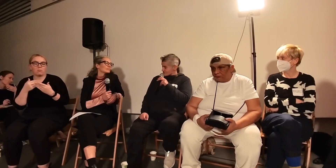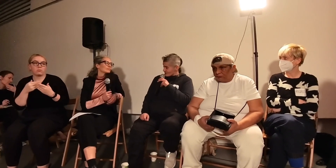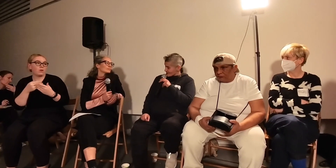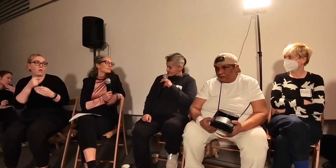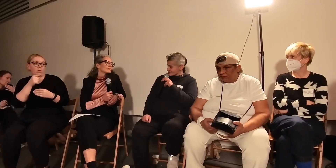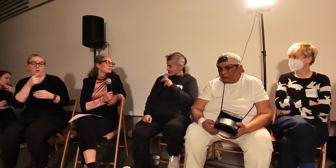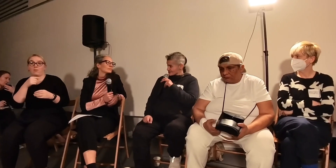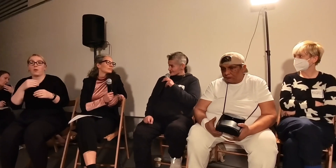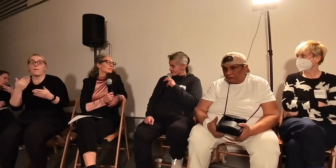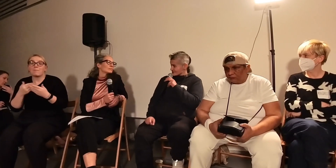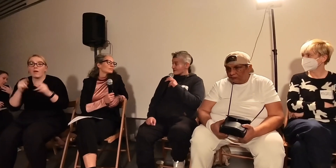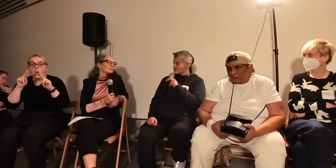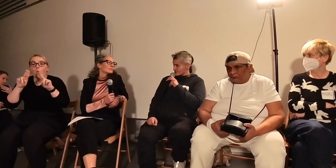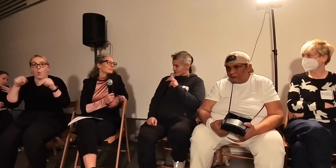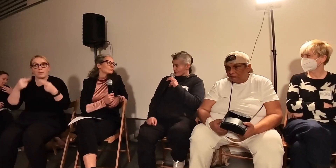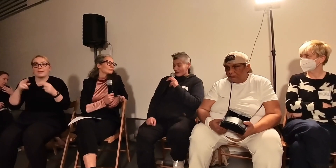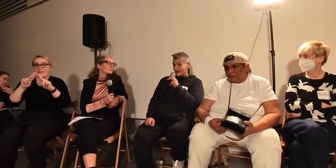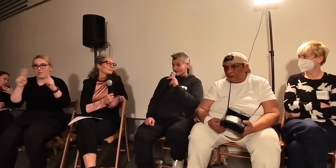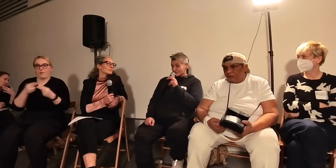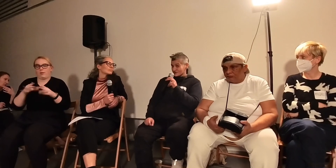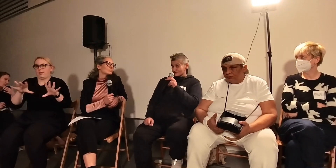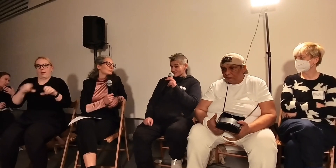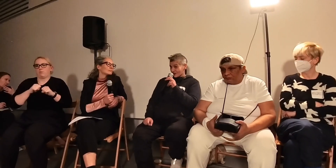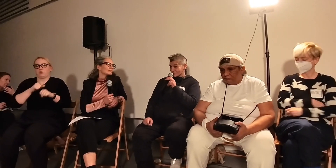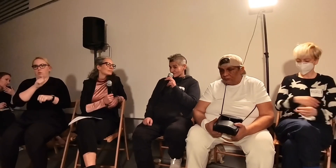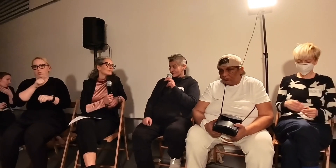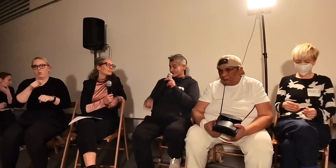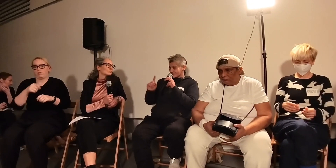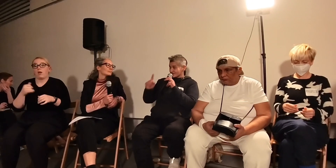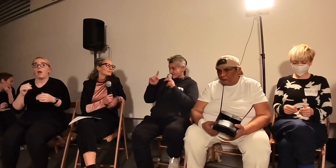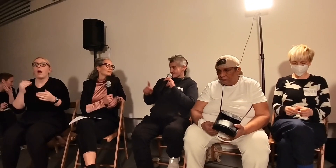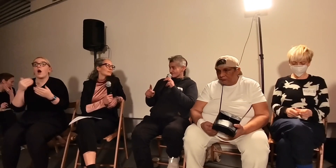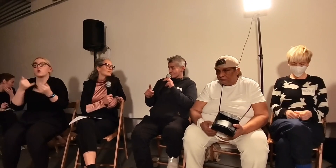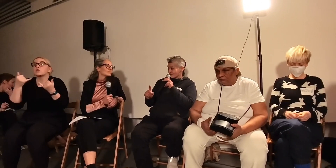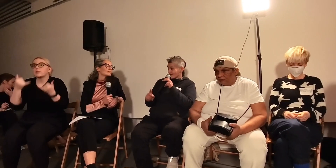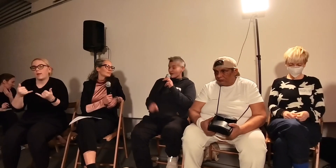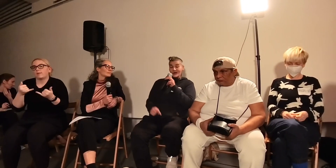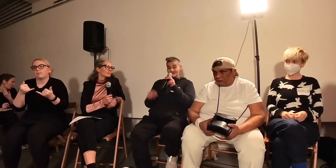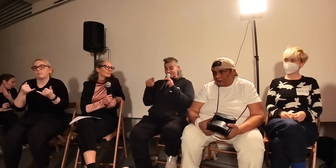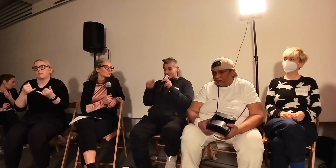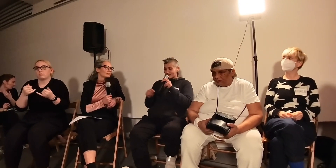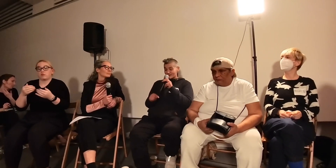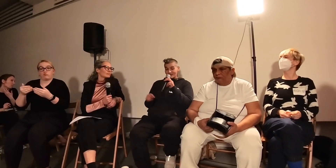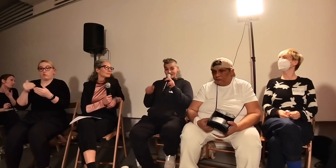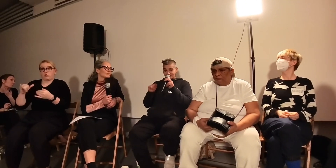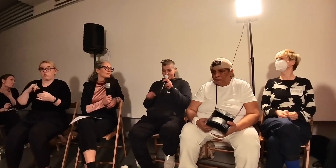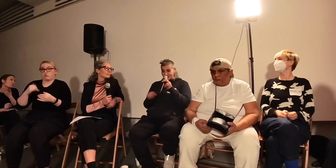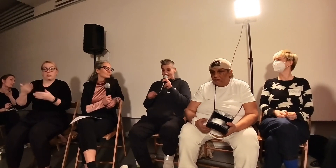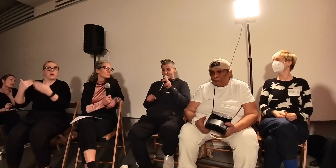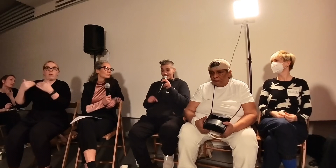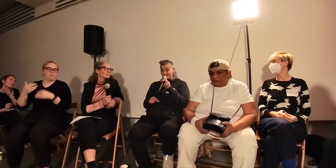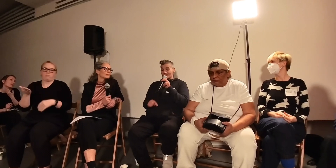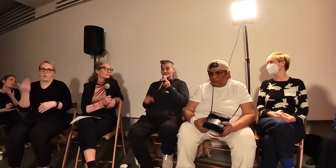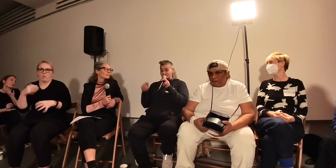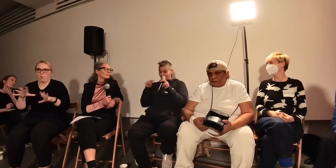ne, nepřijímá nás umělecký svět až teďko. A jsem přesvědčena o tom, že to je díky tranzitu a